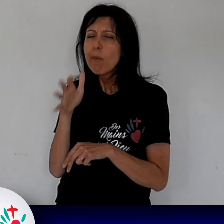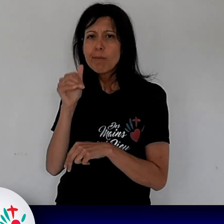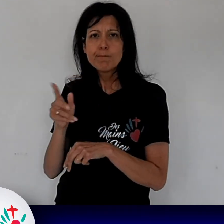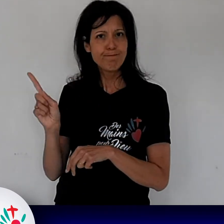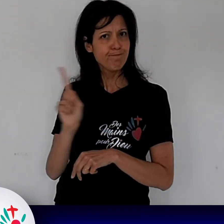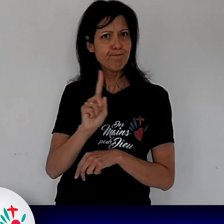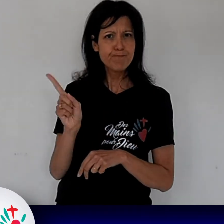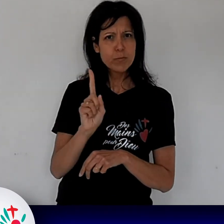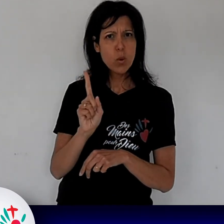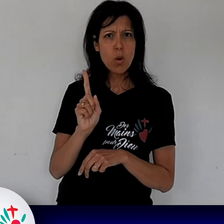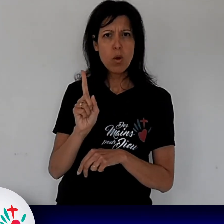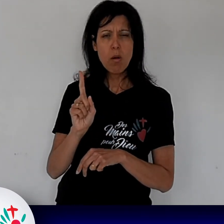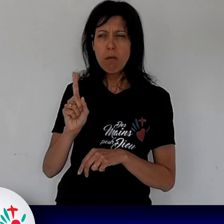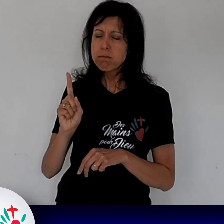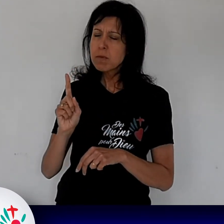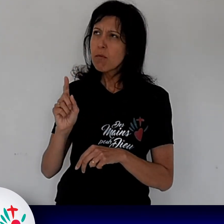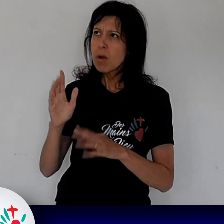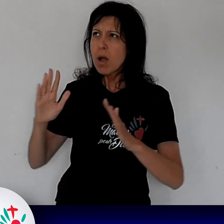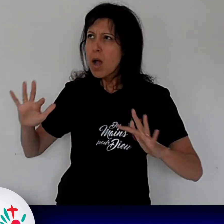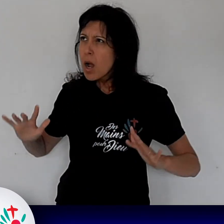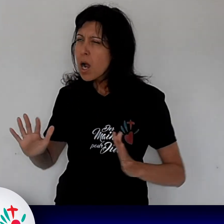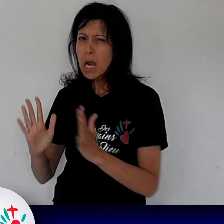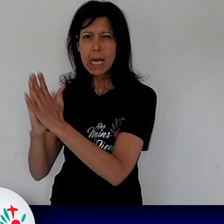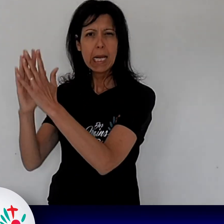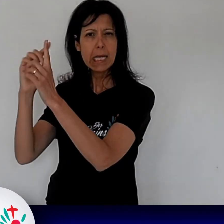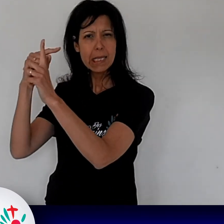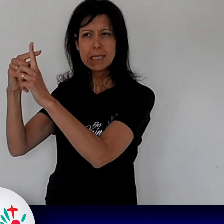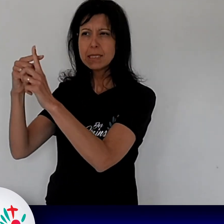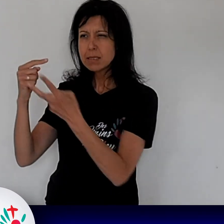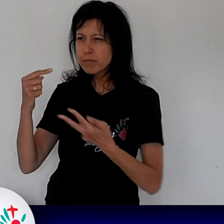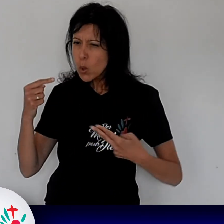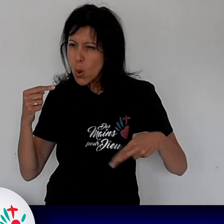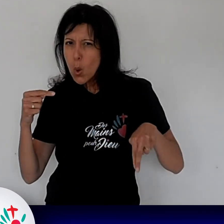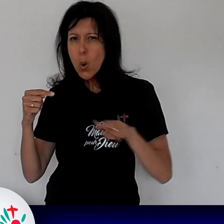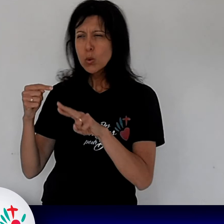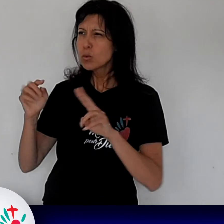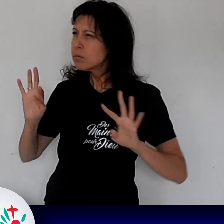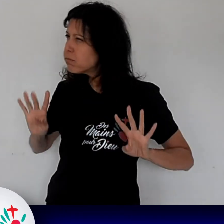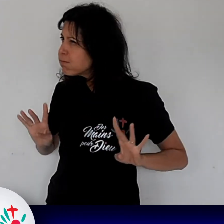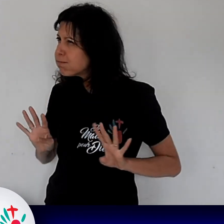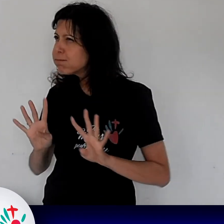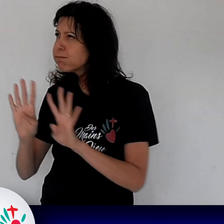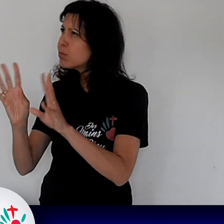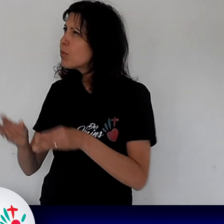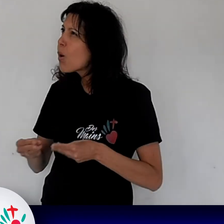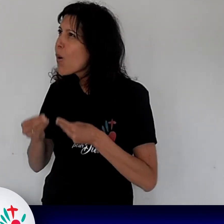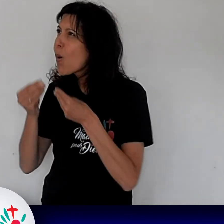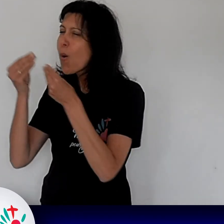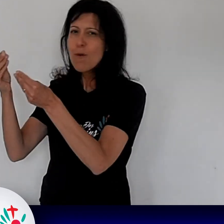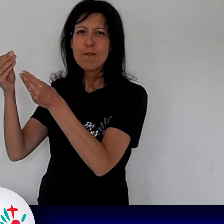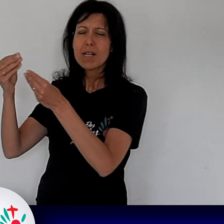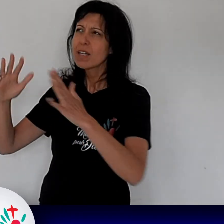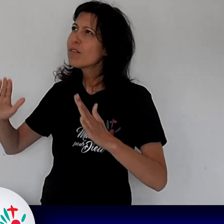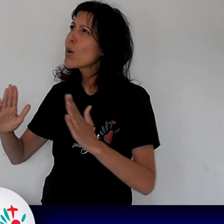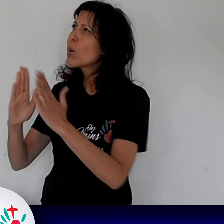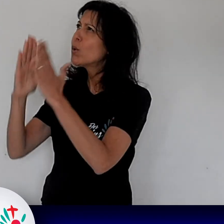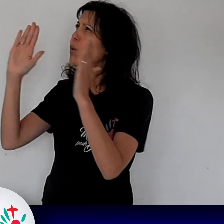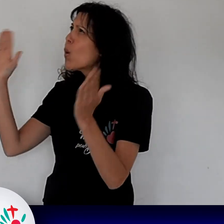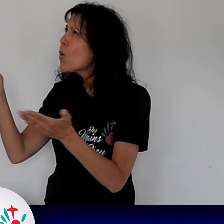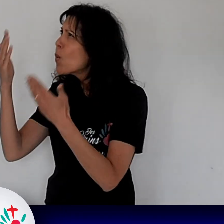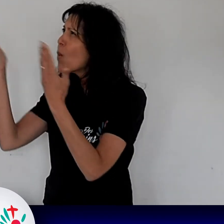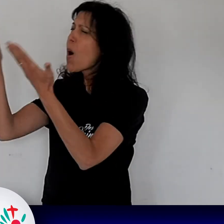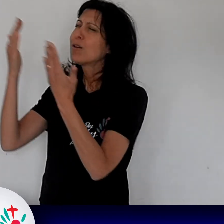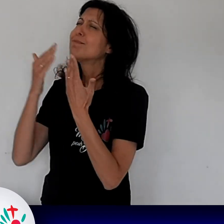un culte de louange et d'adoration, un culte de remerciement, où nous pourrons ensemble danser dans la présence de